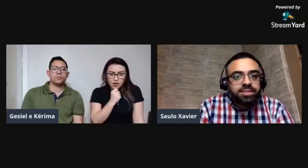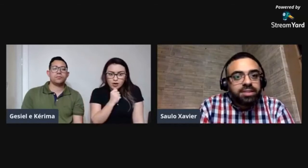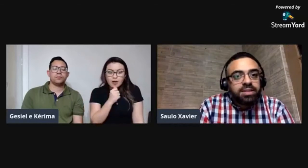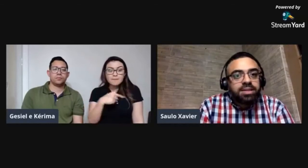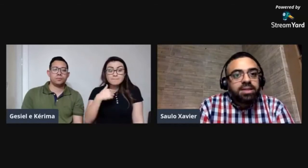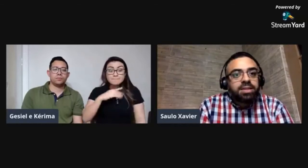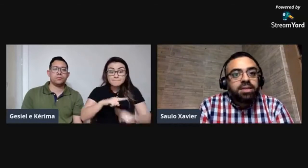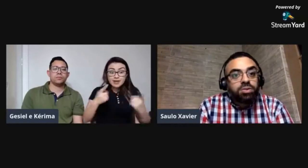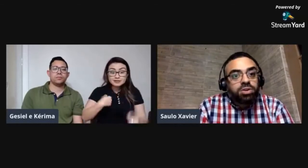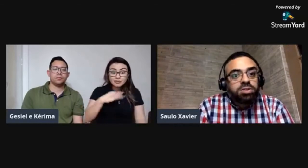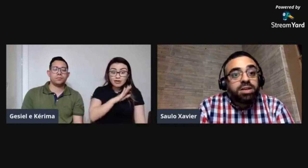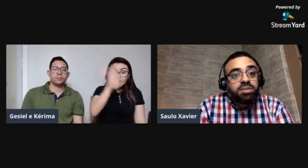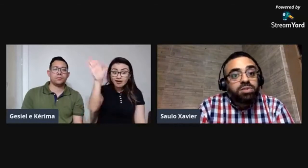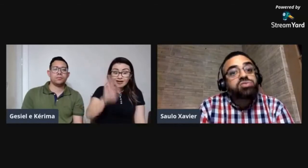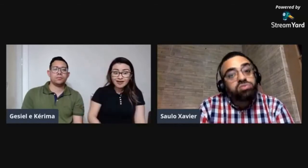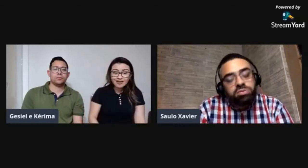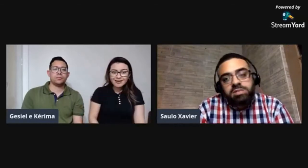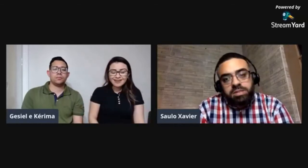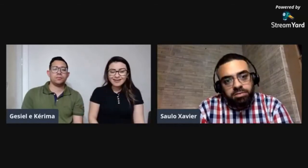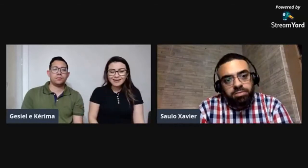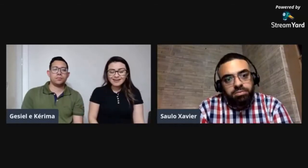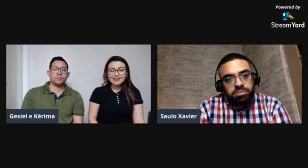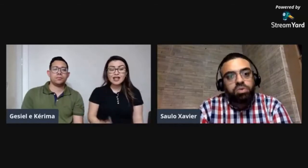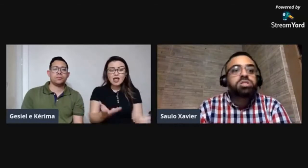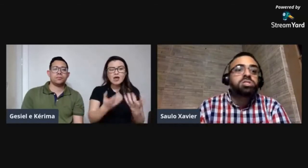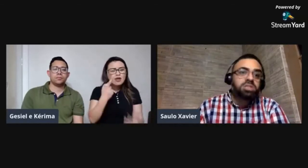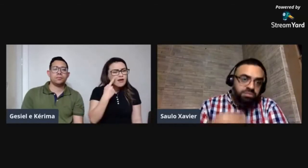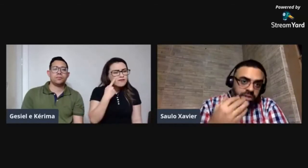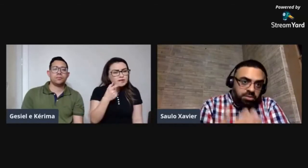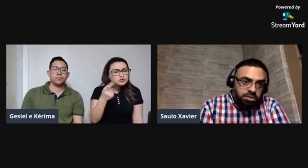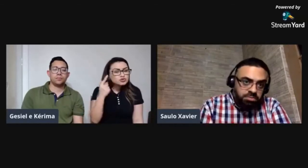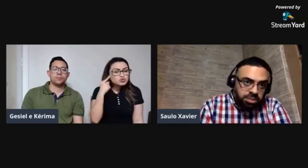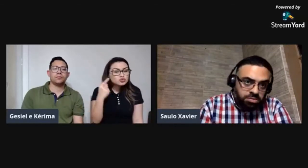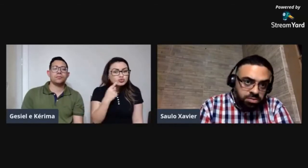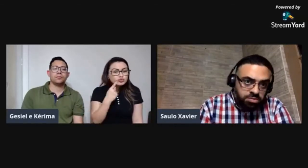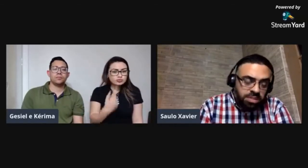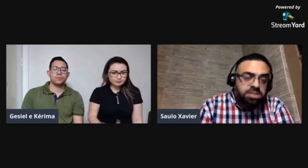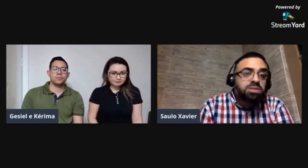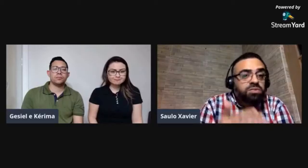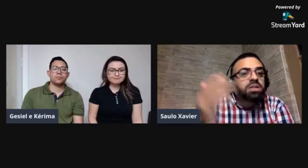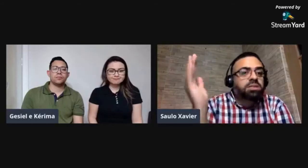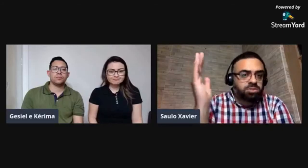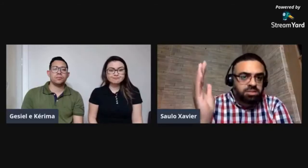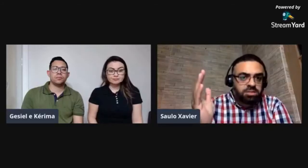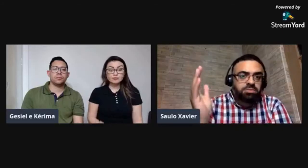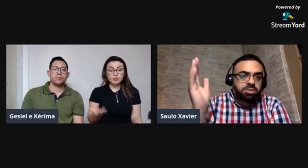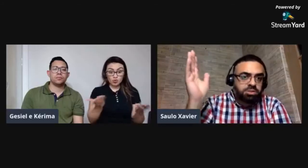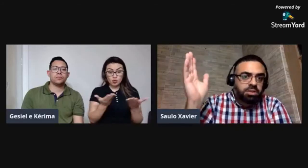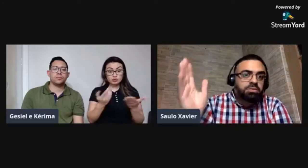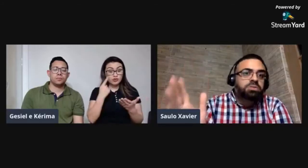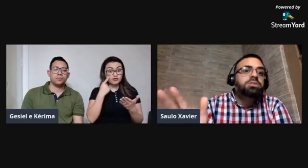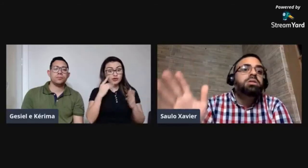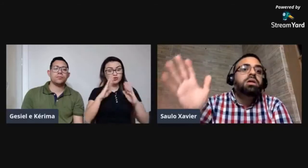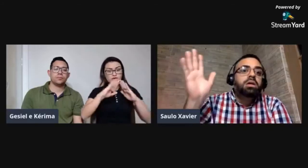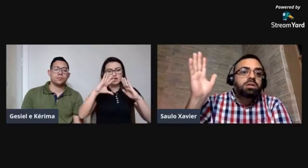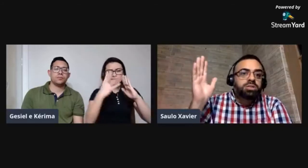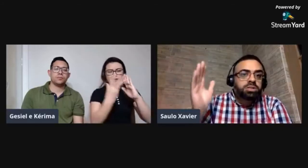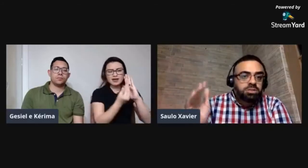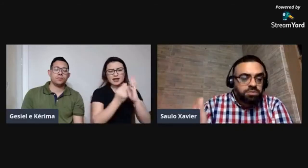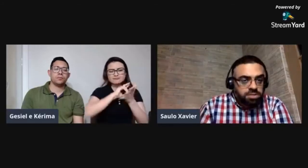fui. E hoje eu quero ver surdos indo. Hoje a gente está vendo denominações no Brasil enviando, Gesiel. A gente tem